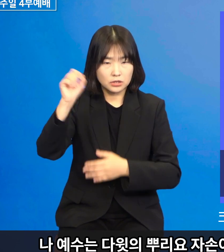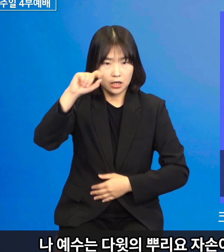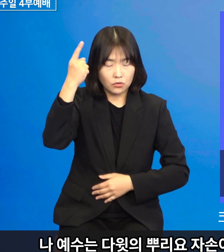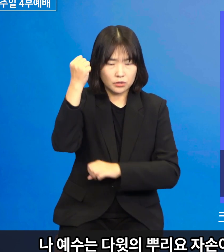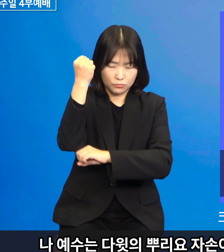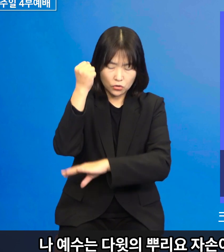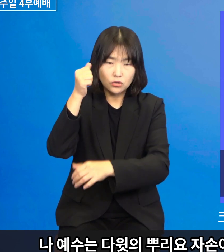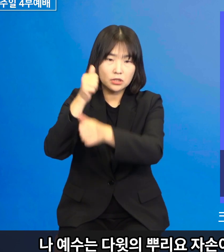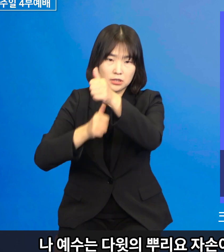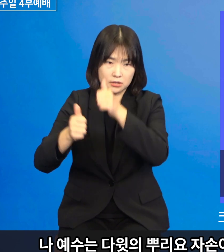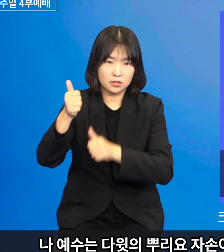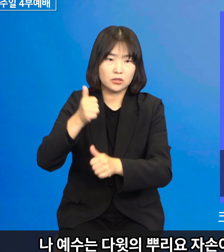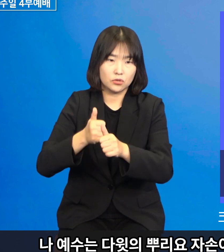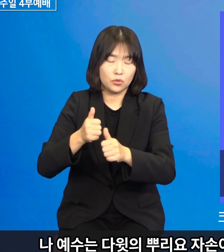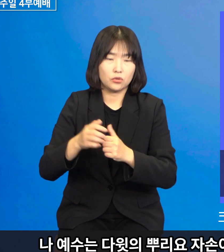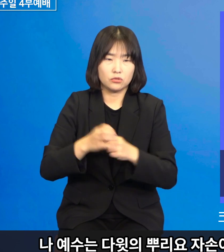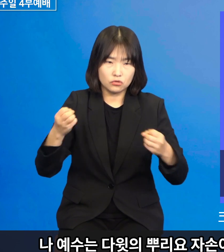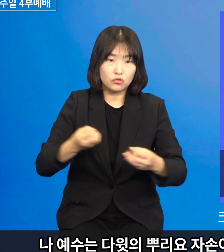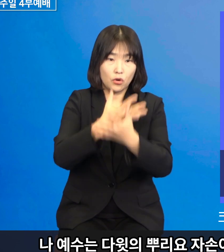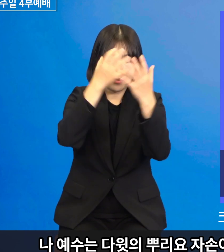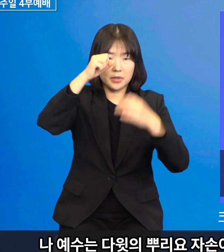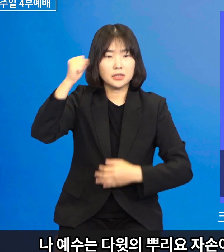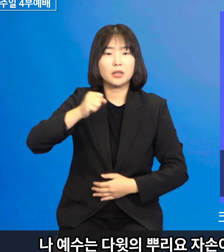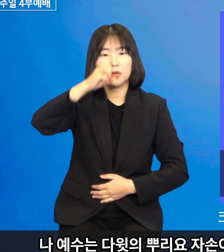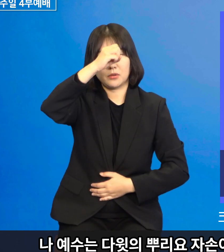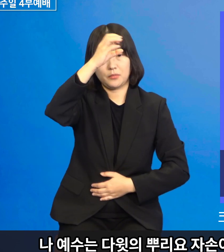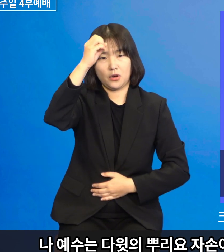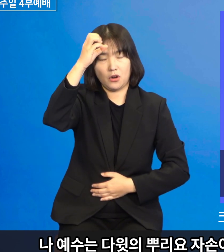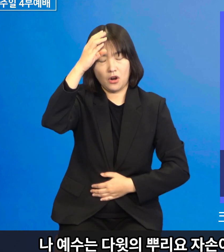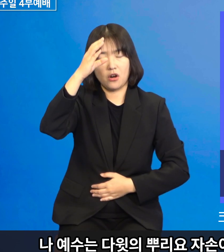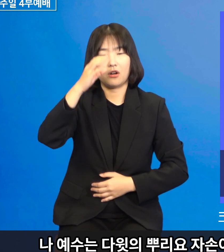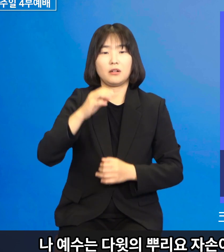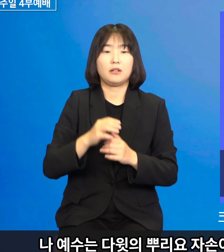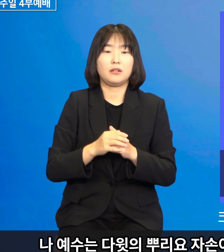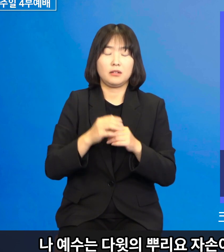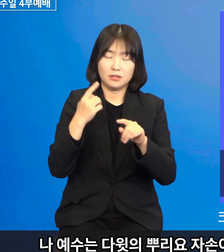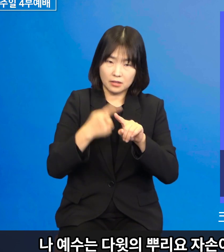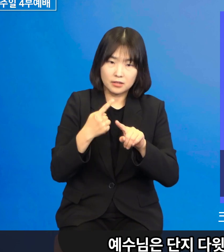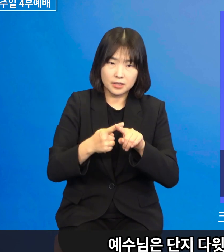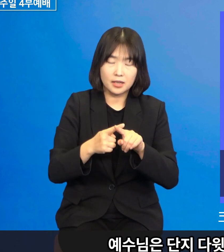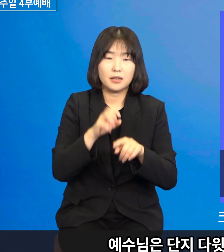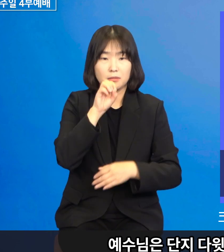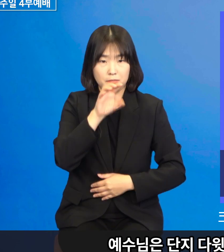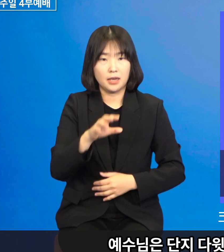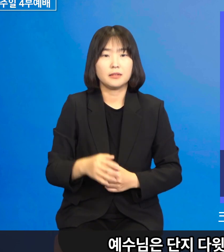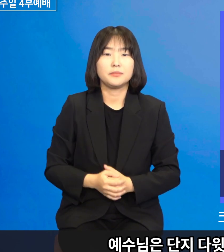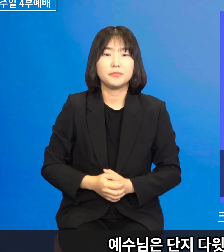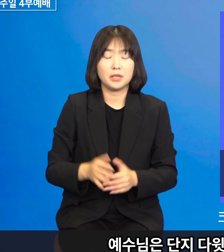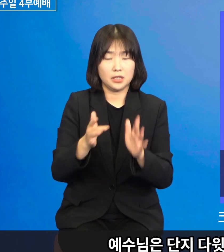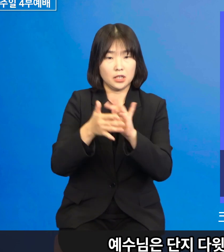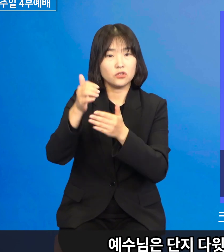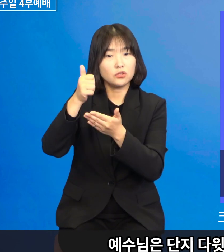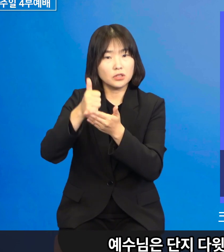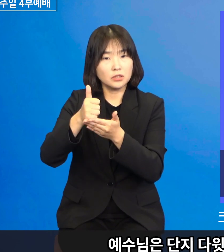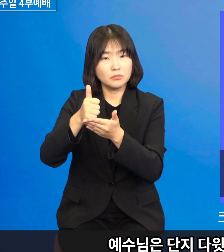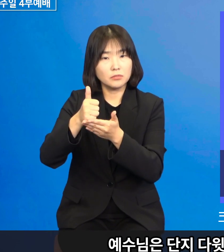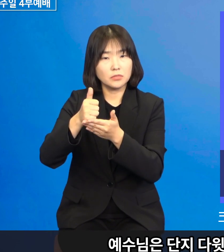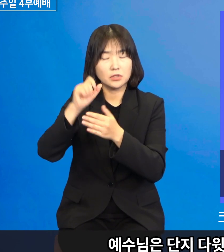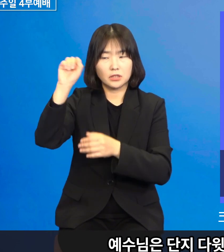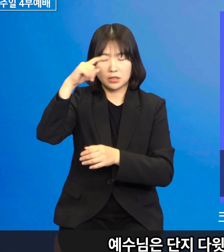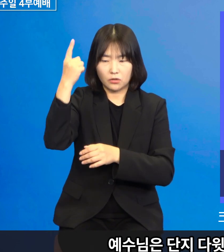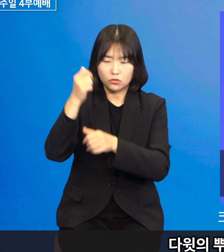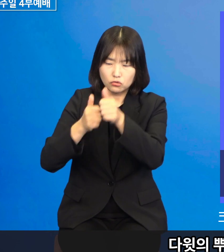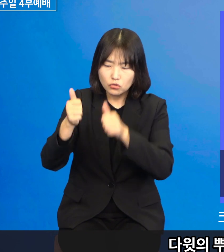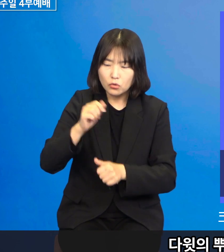뿌리요 자손이니 곧 광명한 새벽별이라 하시더라. 예수님은 단지 다윗의 후손만이